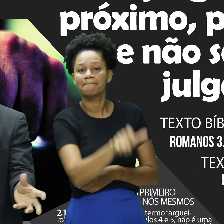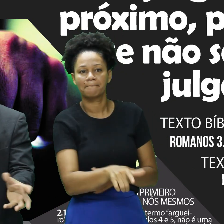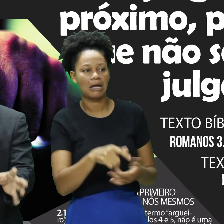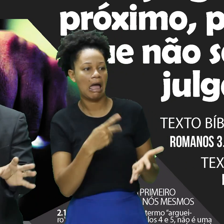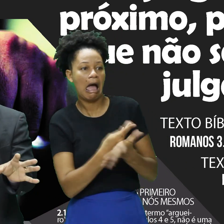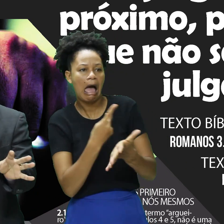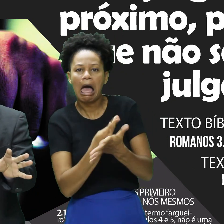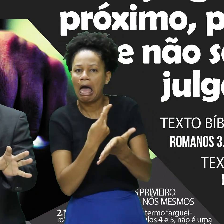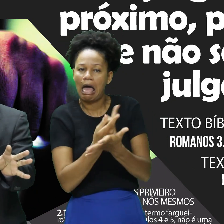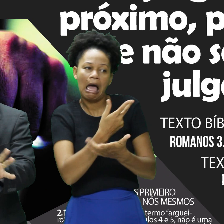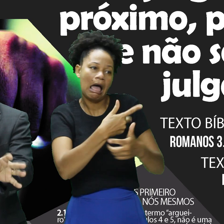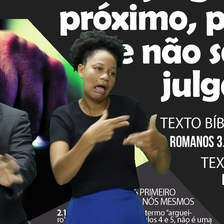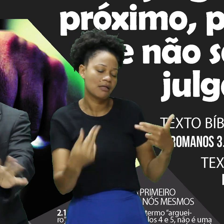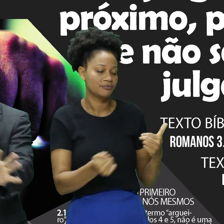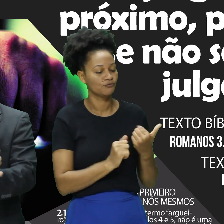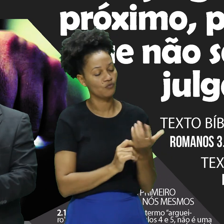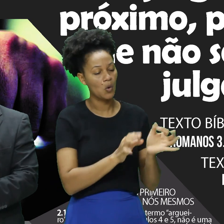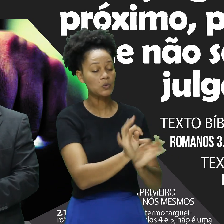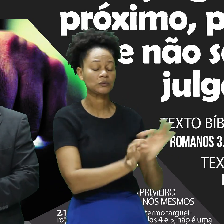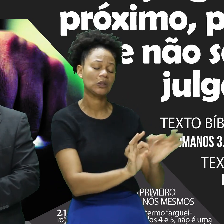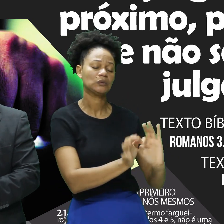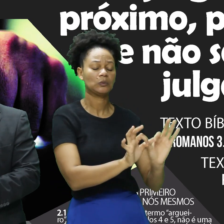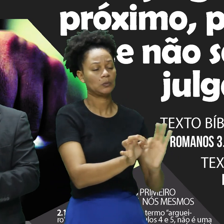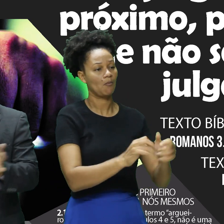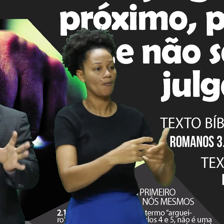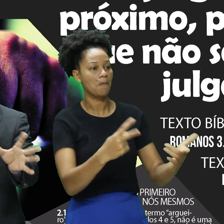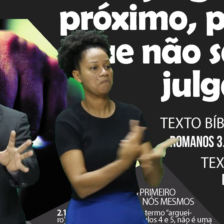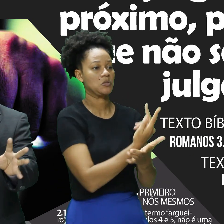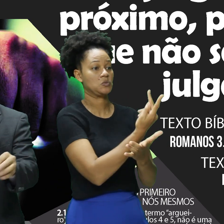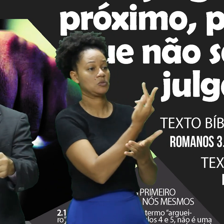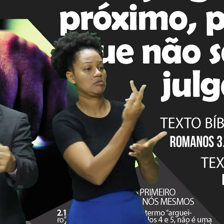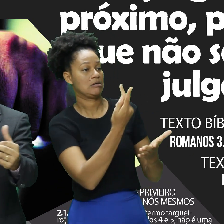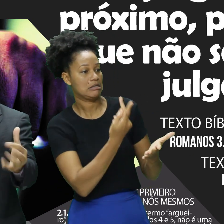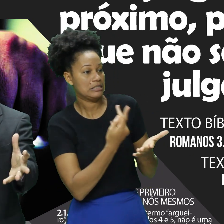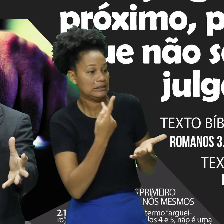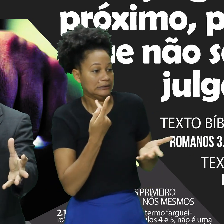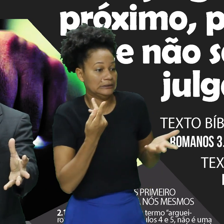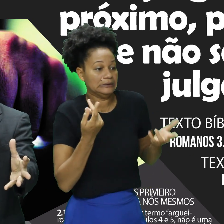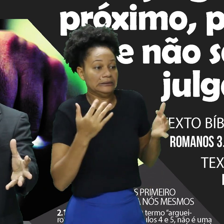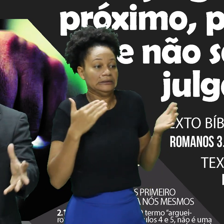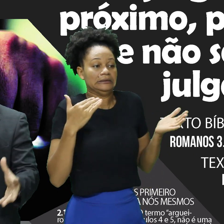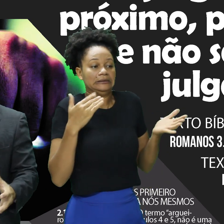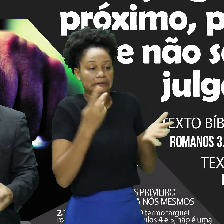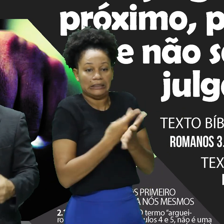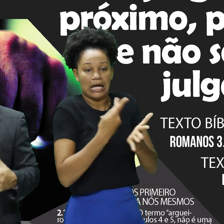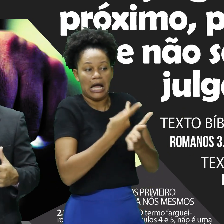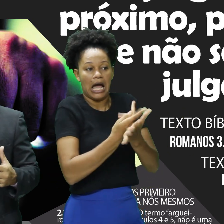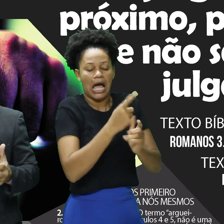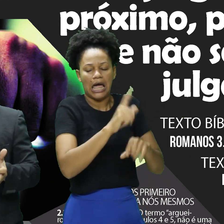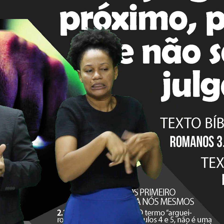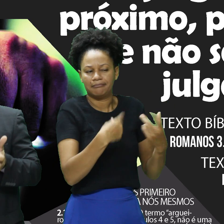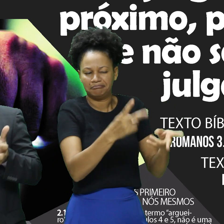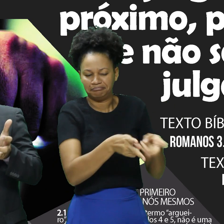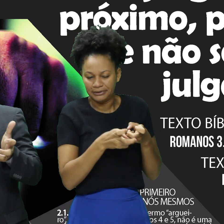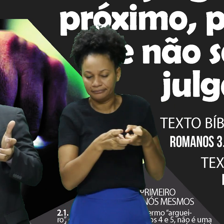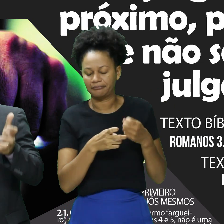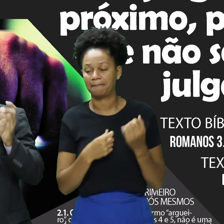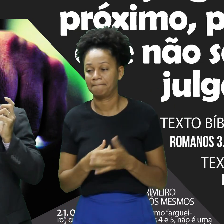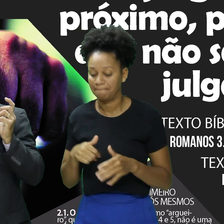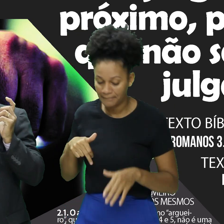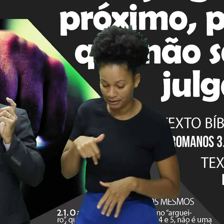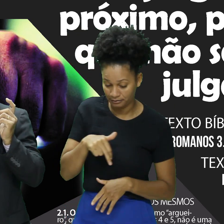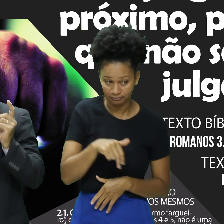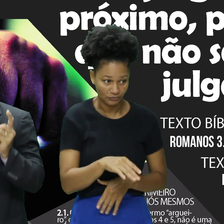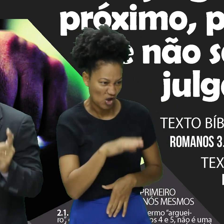um erro em algum procedimento ali perto de mim, eu percebi, aí mais tarde eu vou lá e digo: